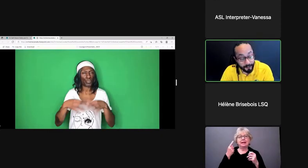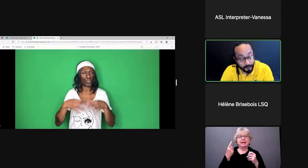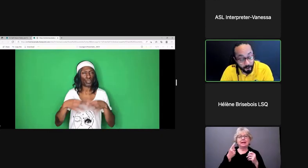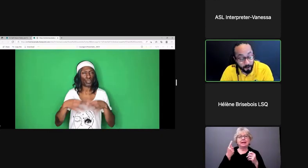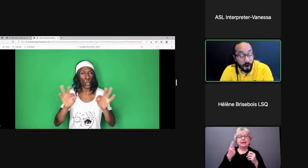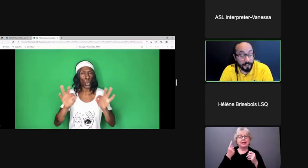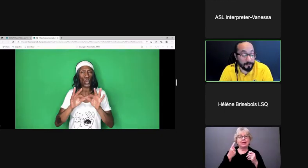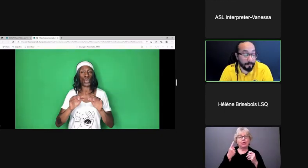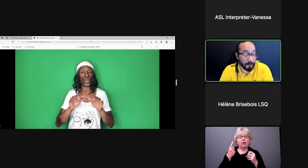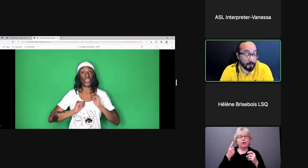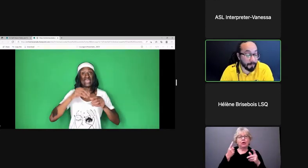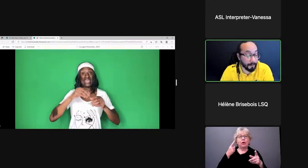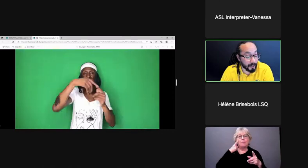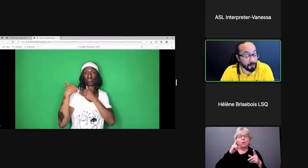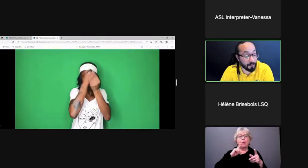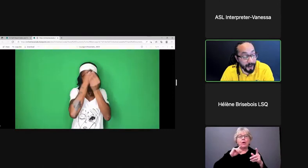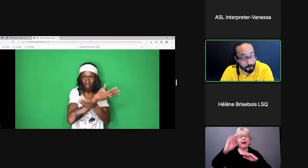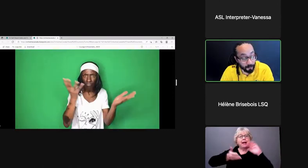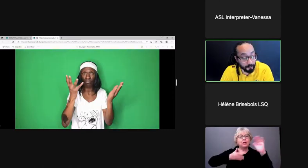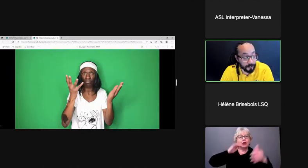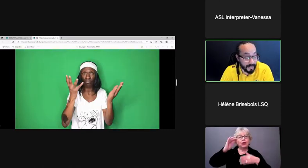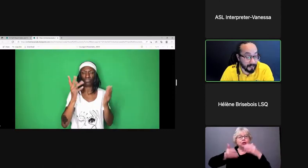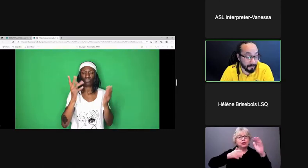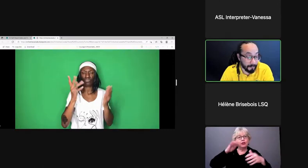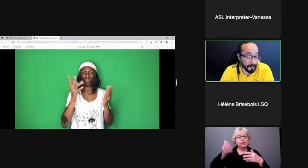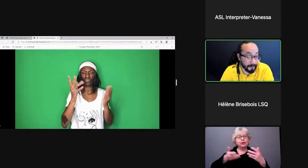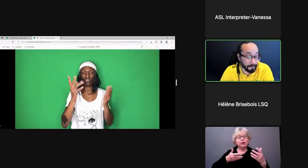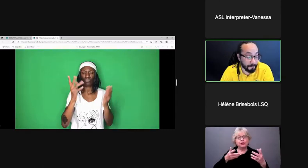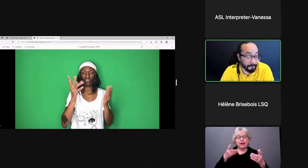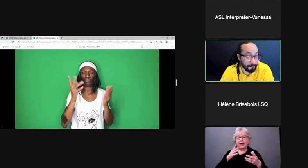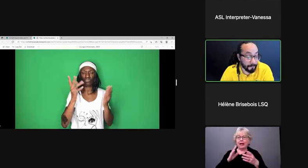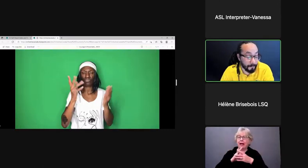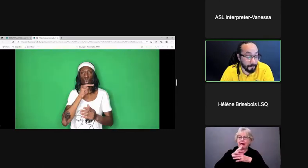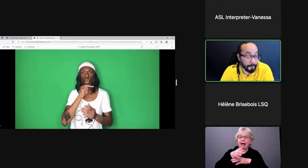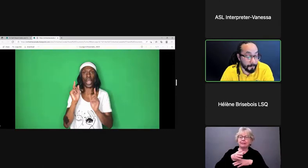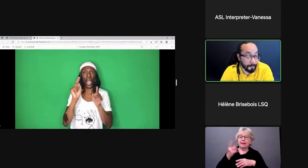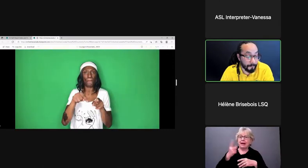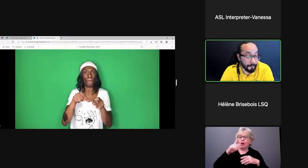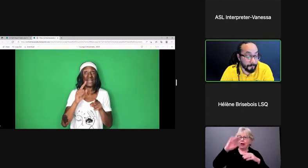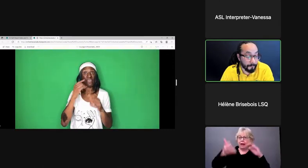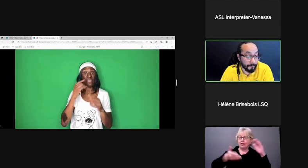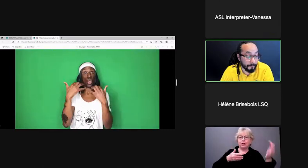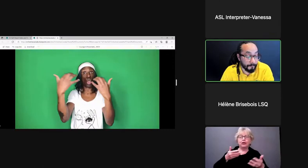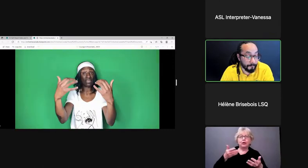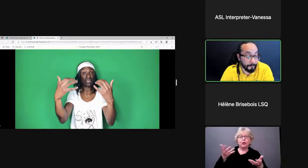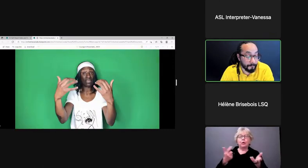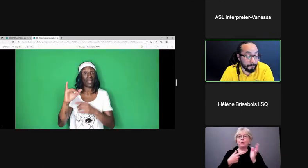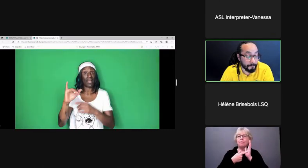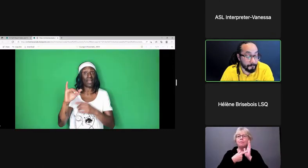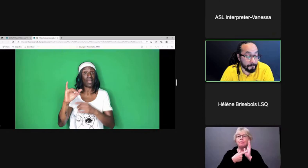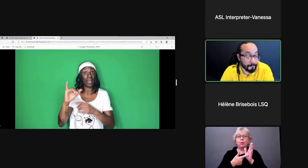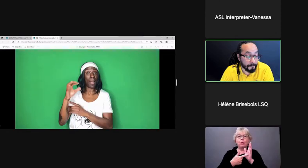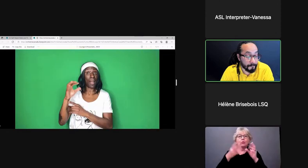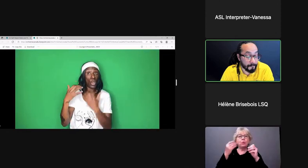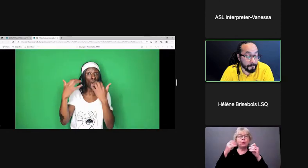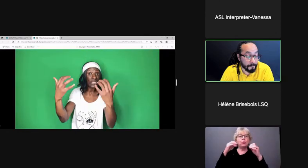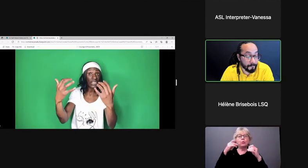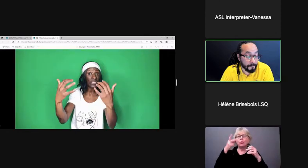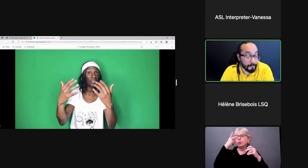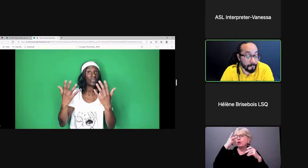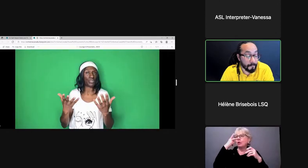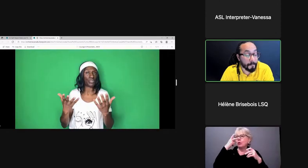là pour l'accueil. Dès l'arrivée dans l'espace, quelqu'un qui accueillerait, qui pourrait montrer où sont les salles de bain,